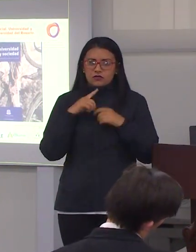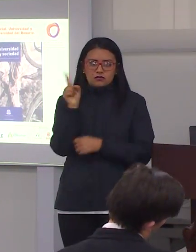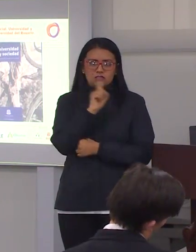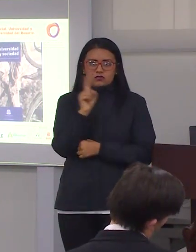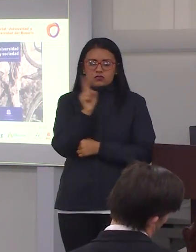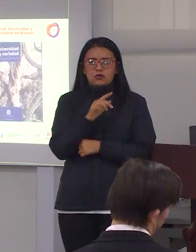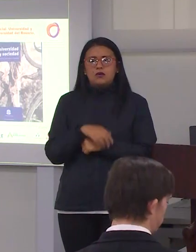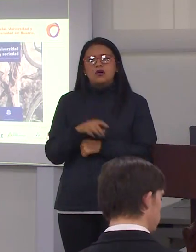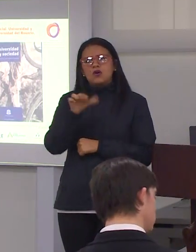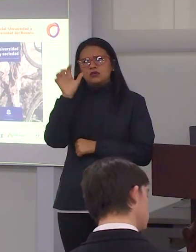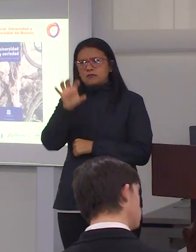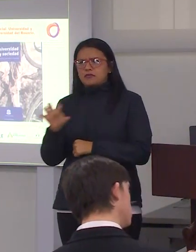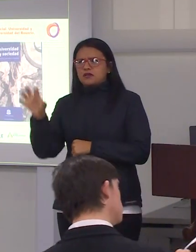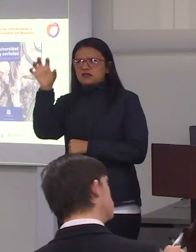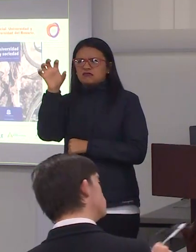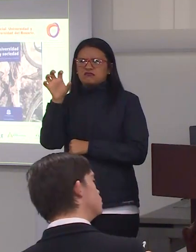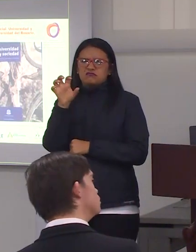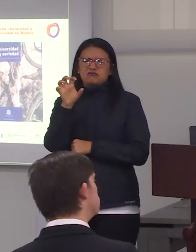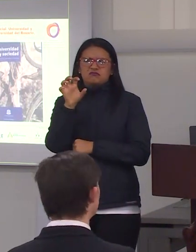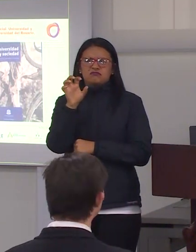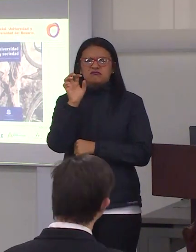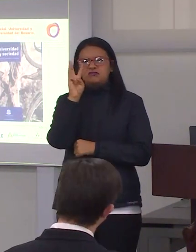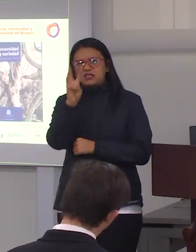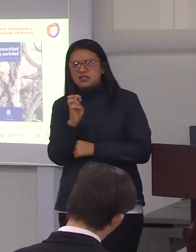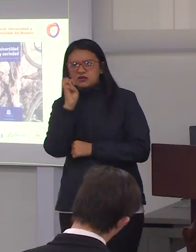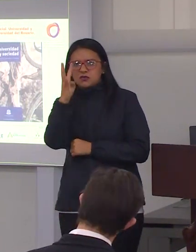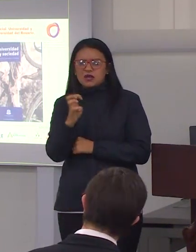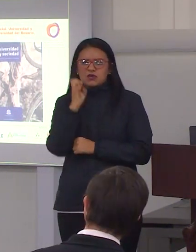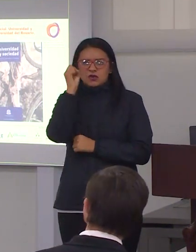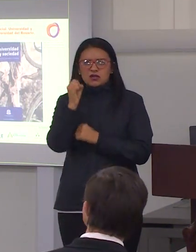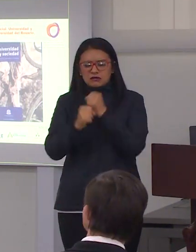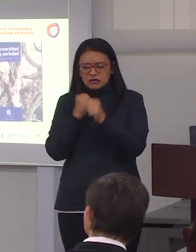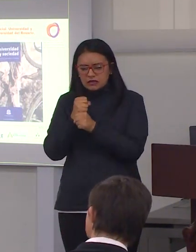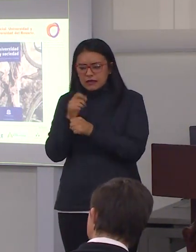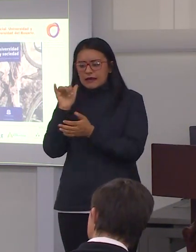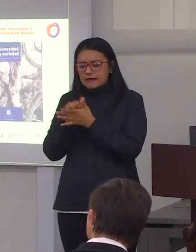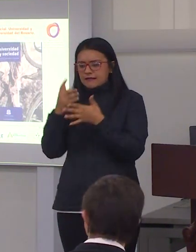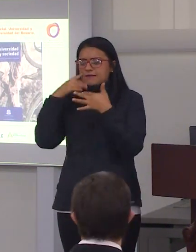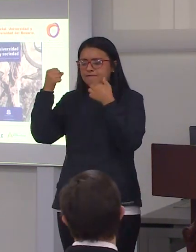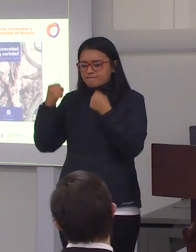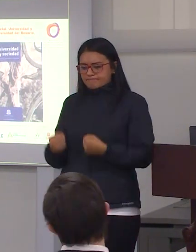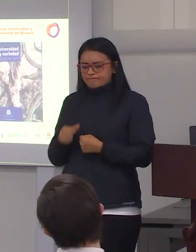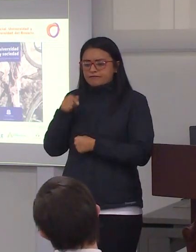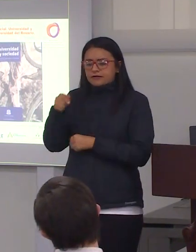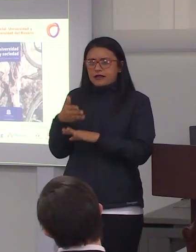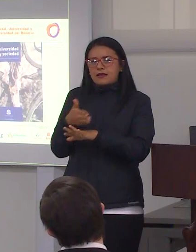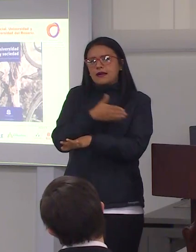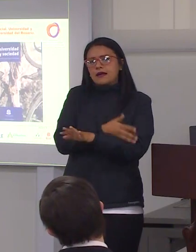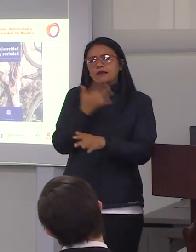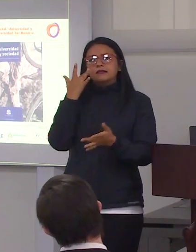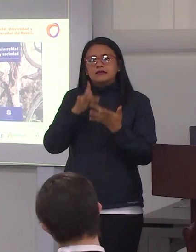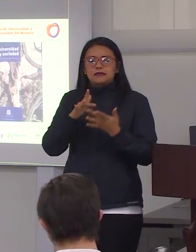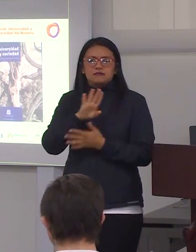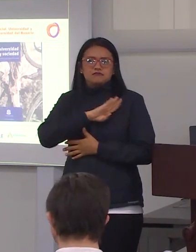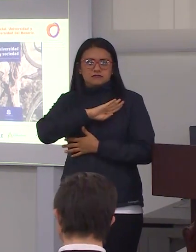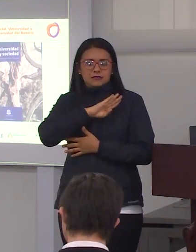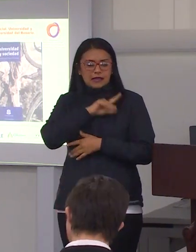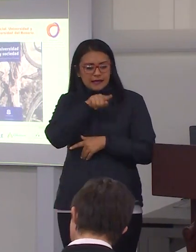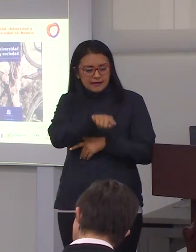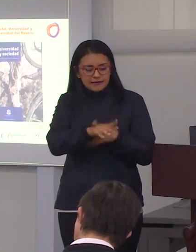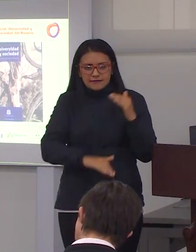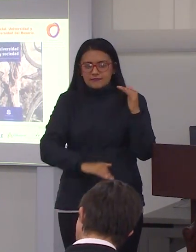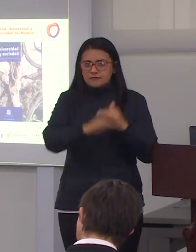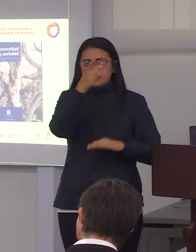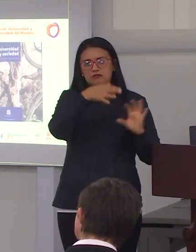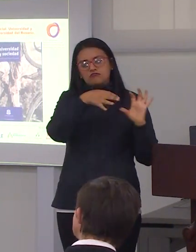generalmente en otros países duran tres, cuatro años en promedio y además se empiezan a instaurar desde la educación media, eso es muy importante,